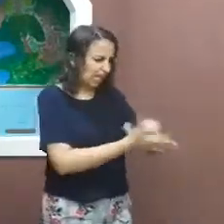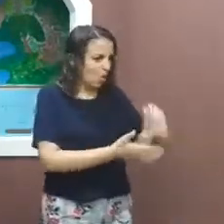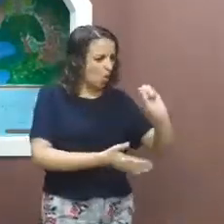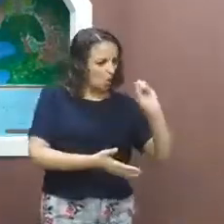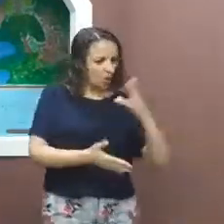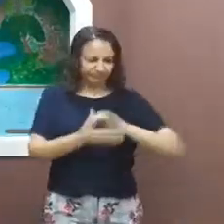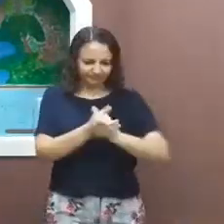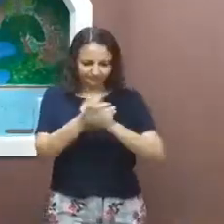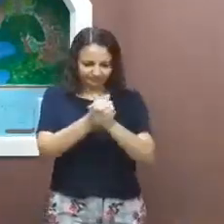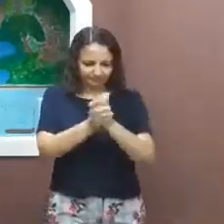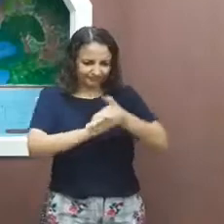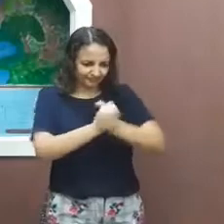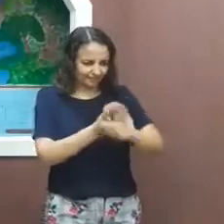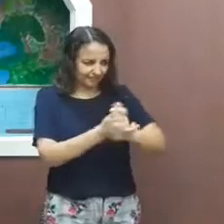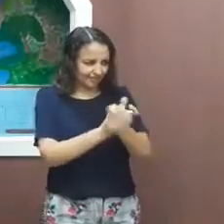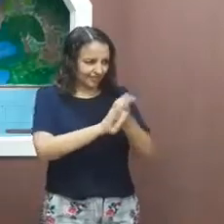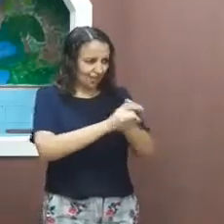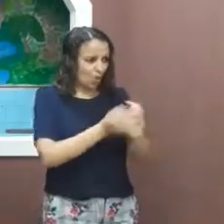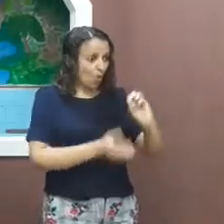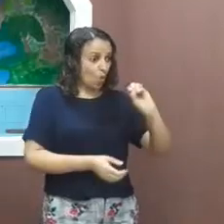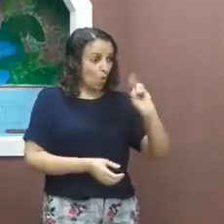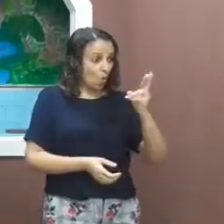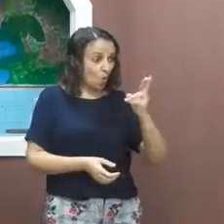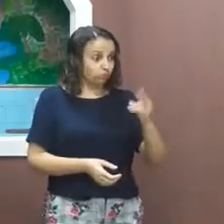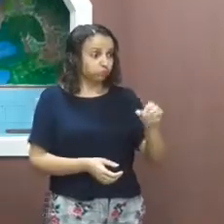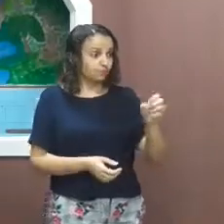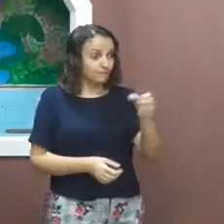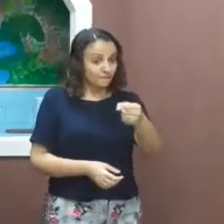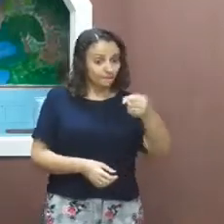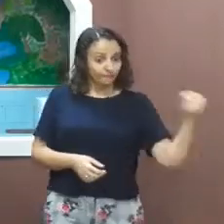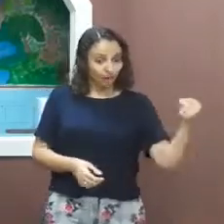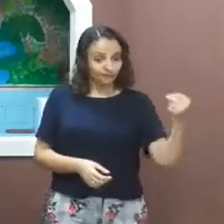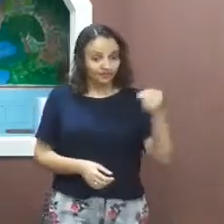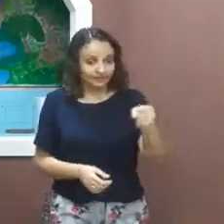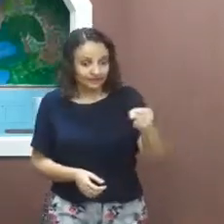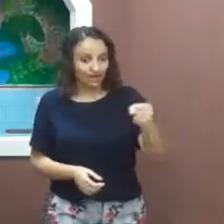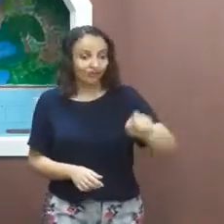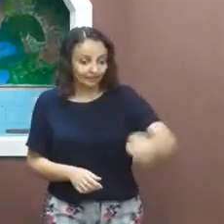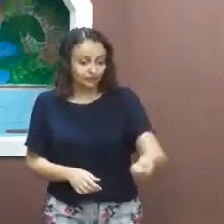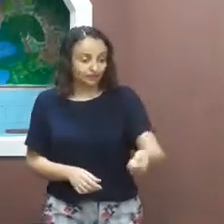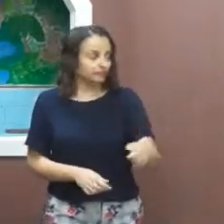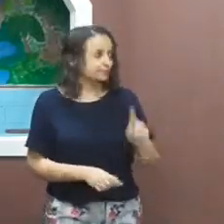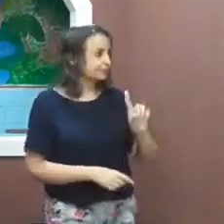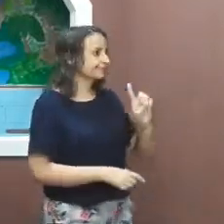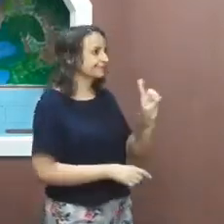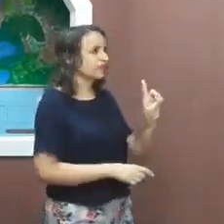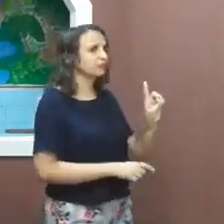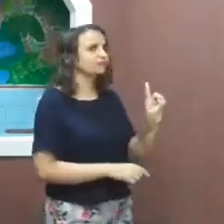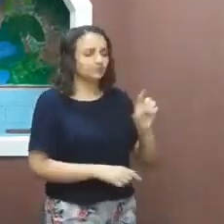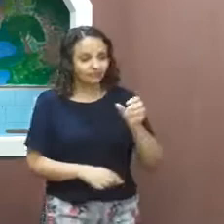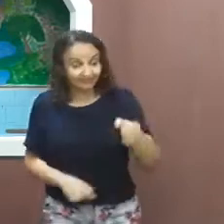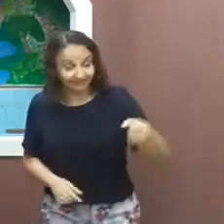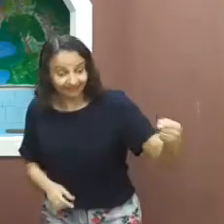um ritual de passar e conferir as portas se está fechado 50 vezes, senão ele não consegue.